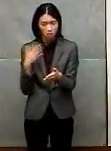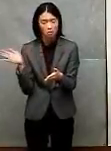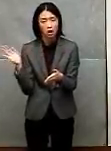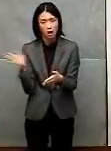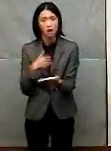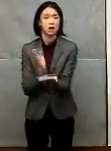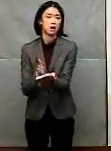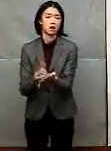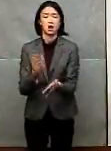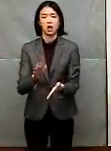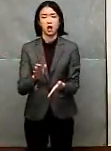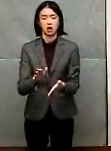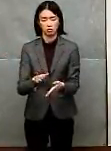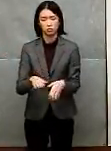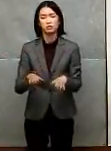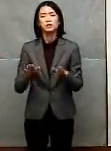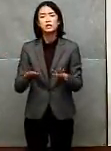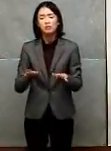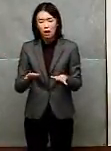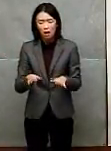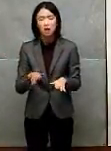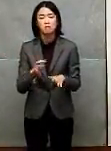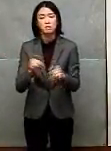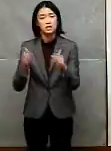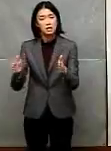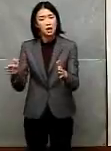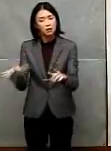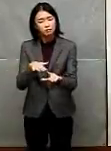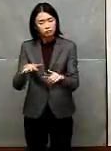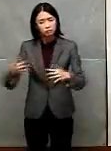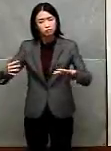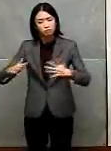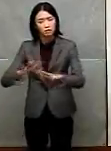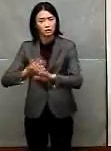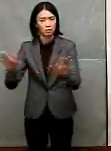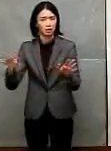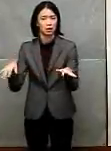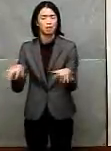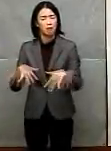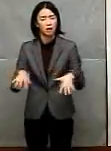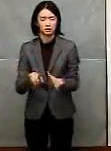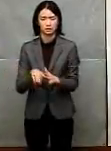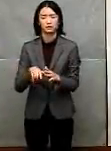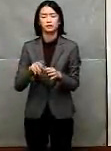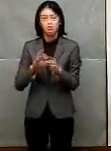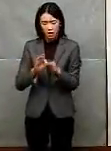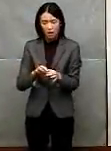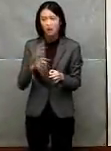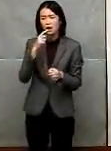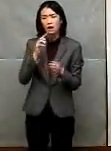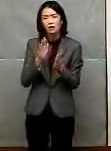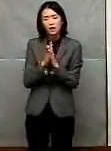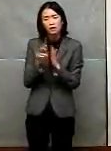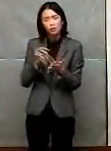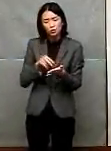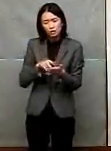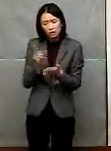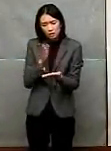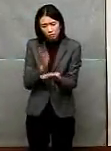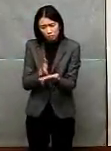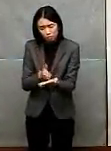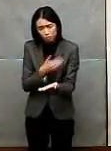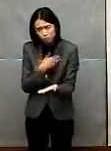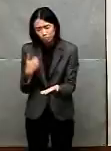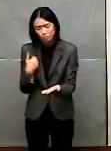間レベルでの議論が始まったばかりでありますので、県として申し上げられることはないところです